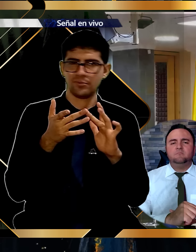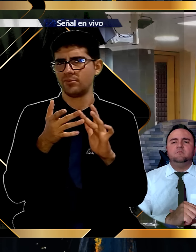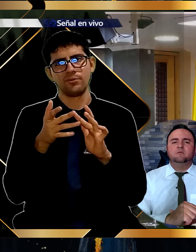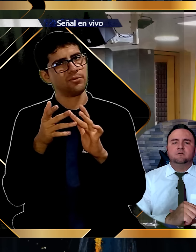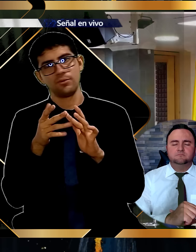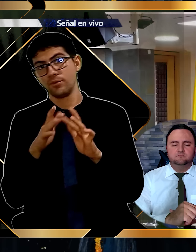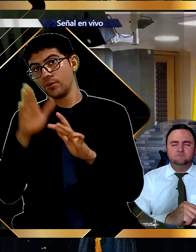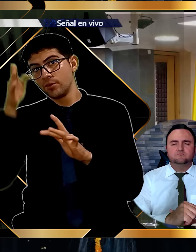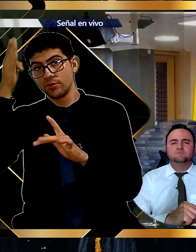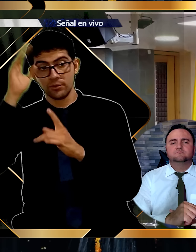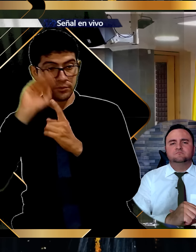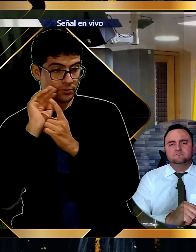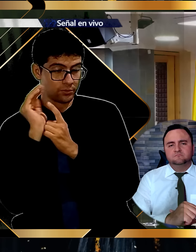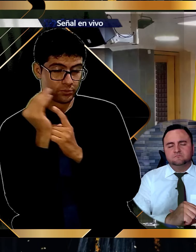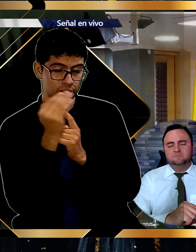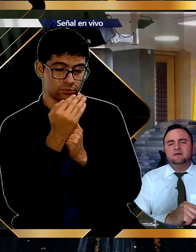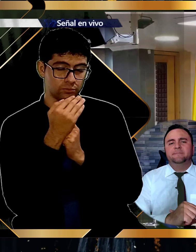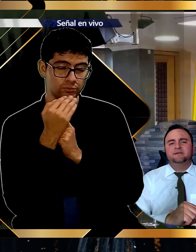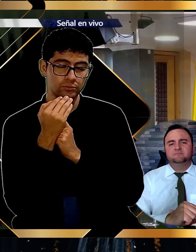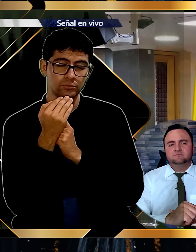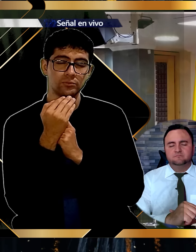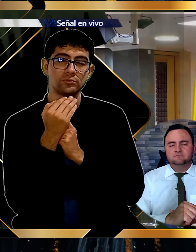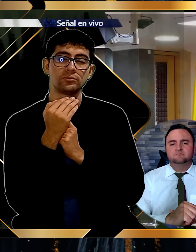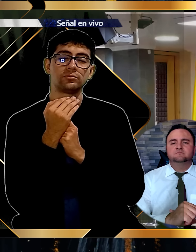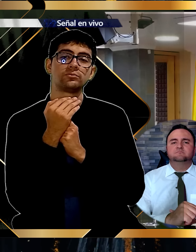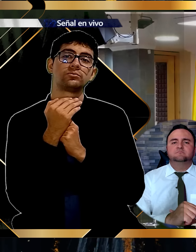¿Cuántas veces quise juntaros